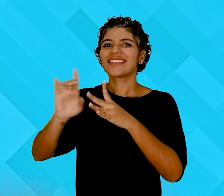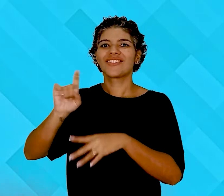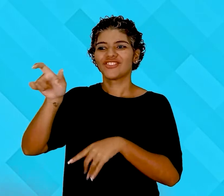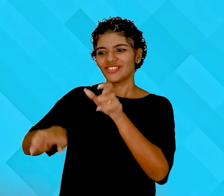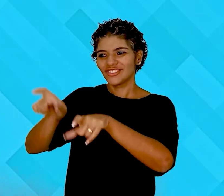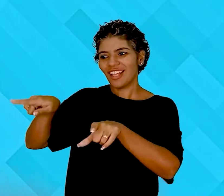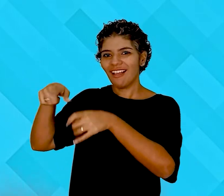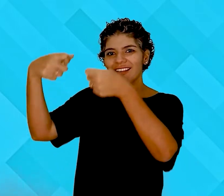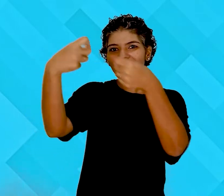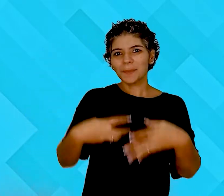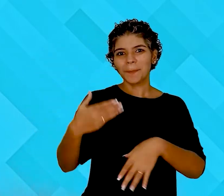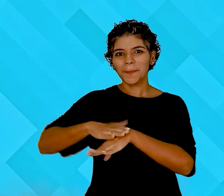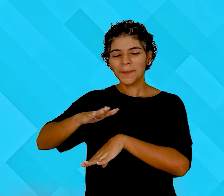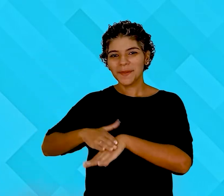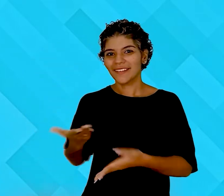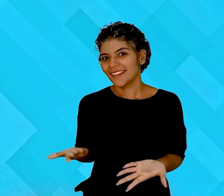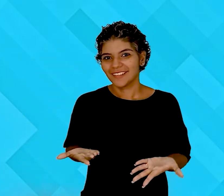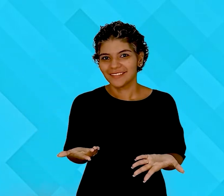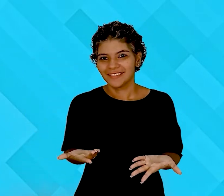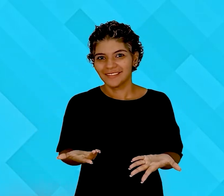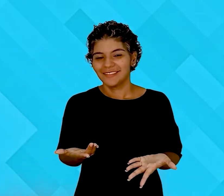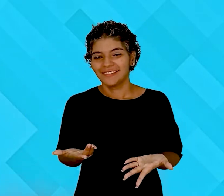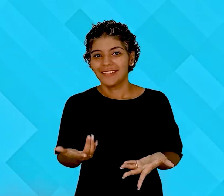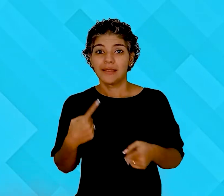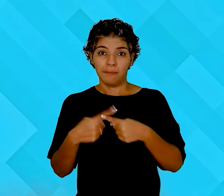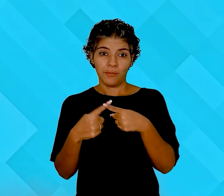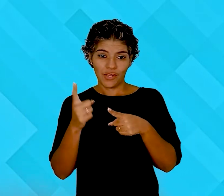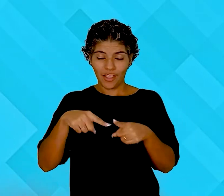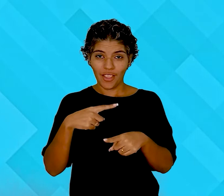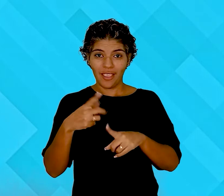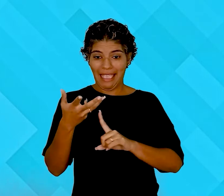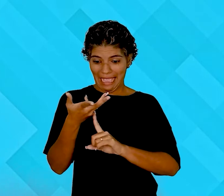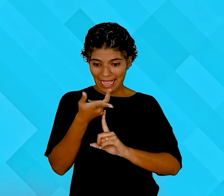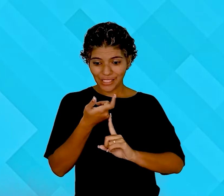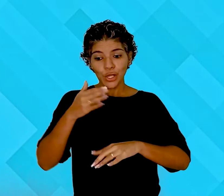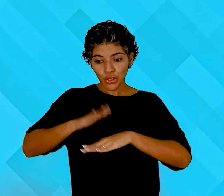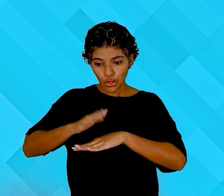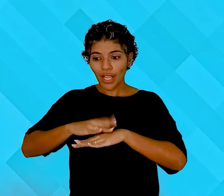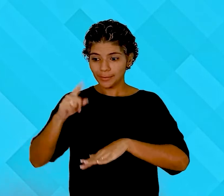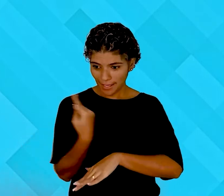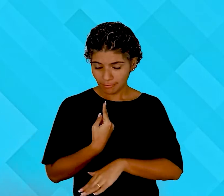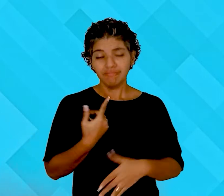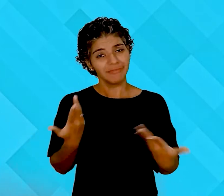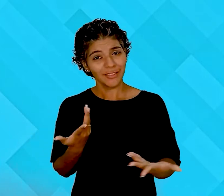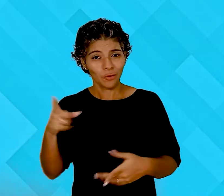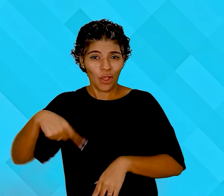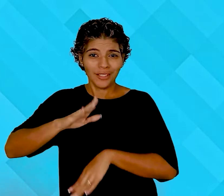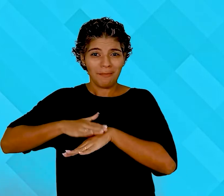da tua criação, e vai contar para as pessoas o que você fez, viveu. E isso é a comunicação que